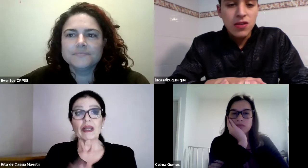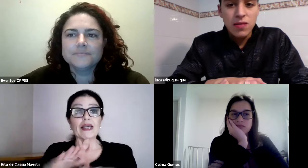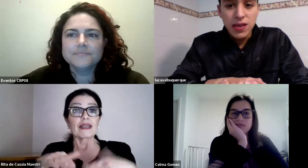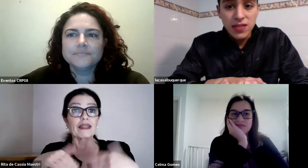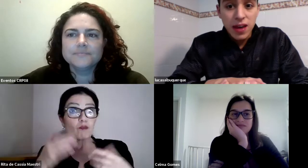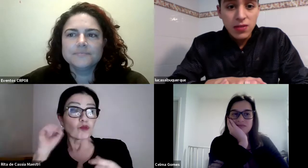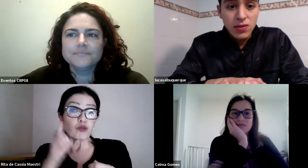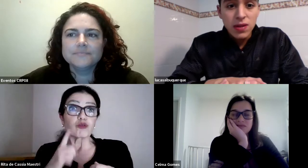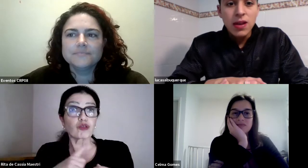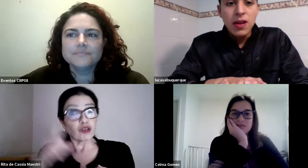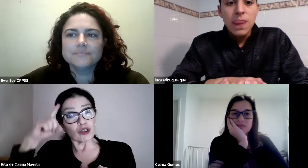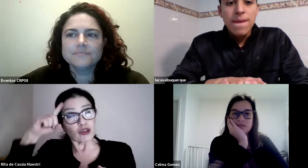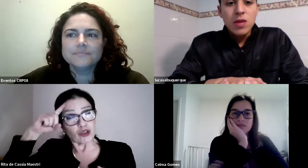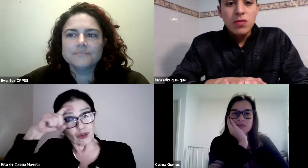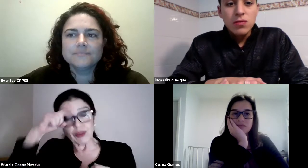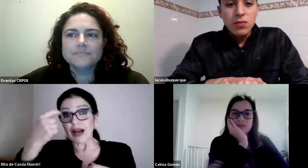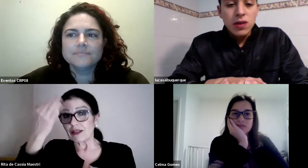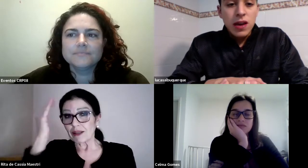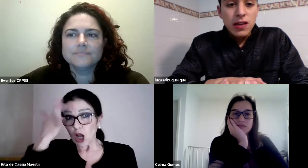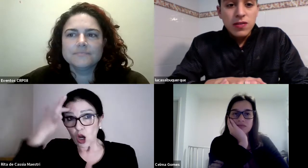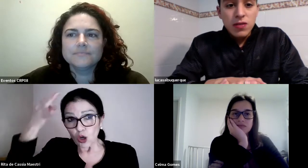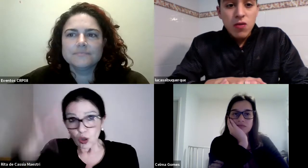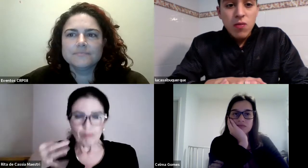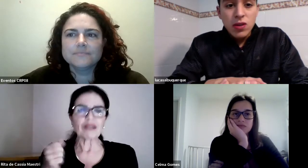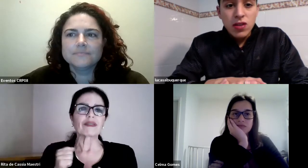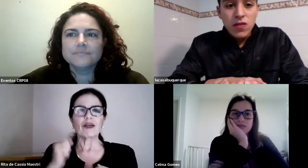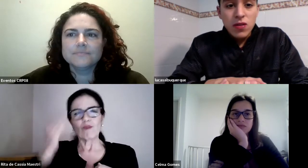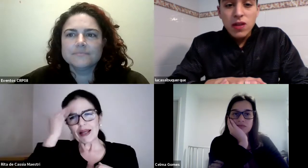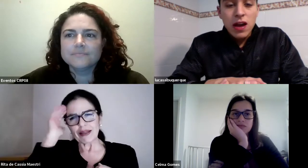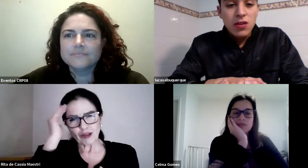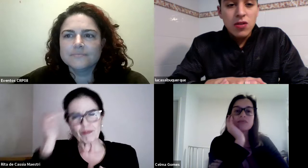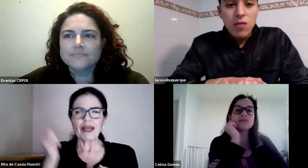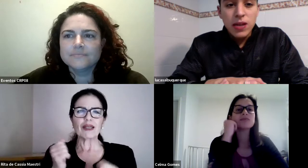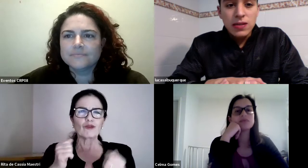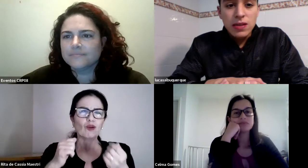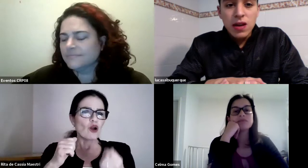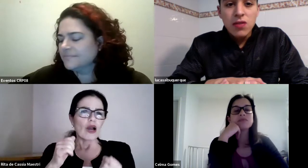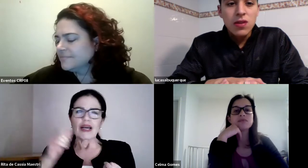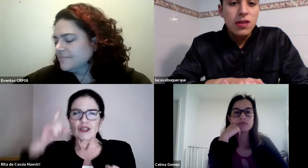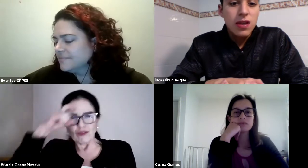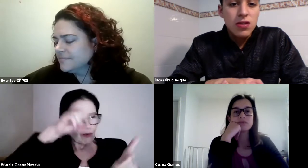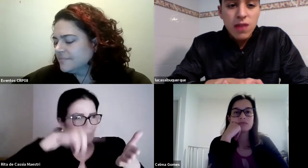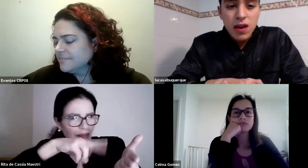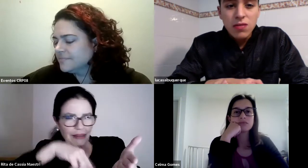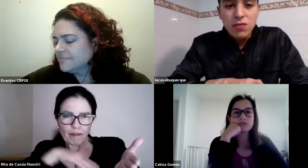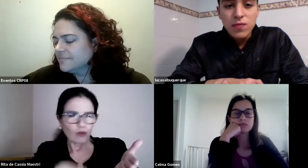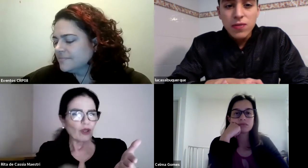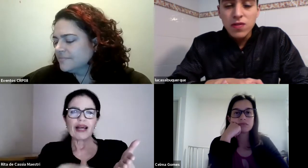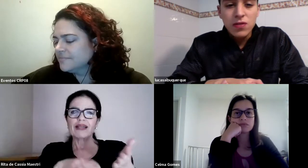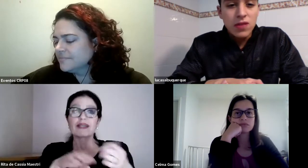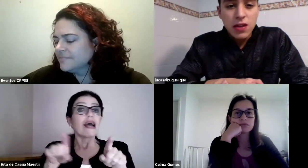idade, já eram mais velhos. Contudo, eles vinham com muita dificuldade de compreensão, de